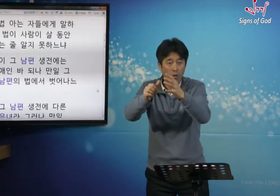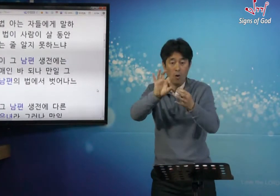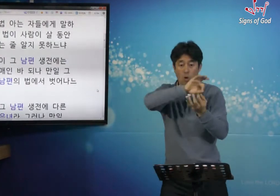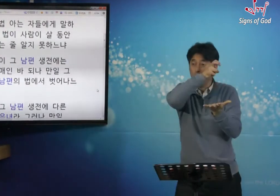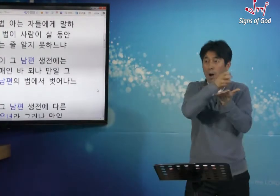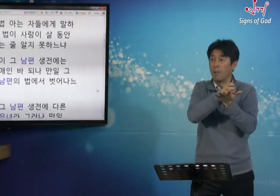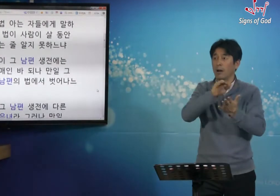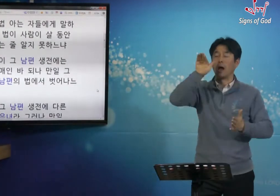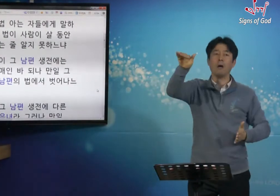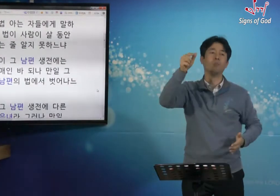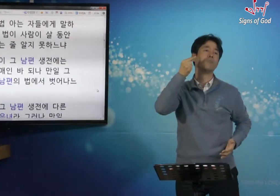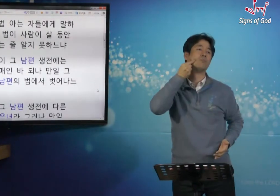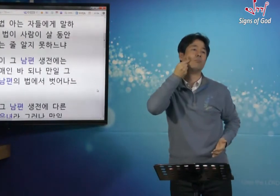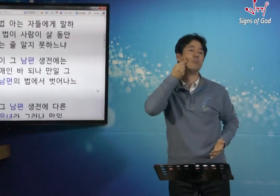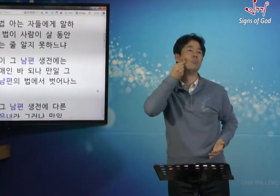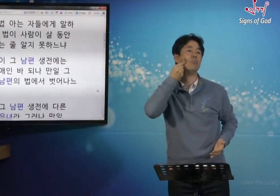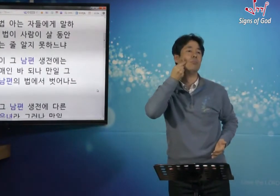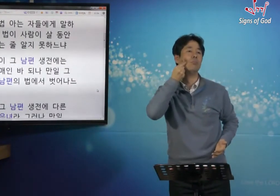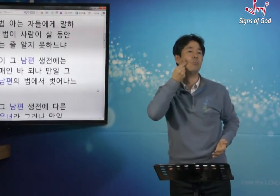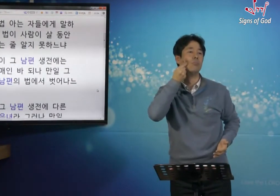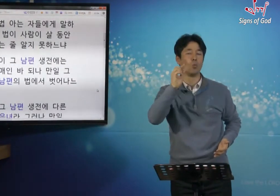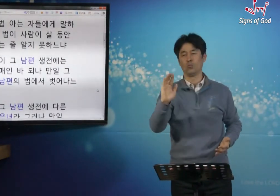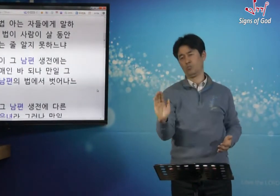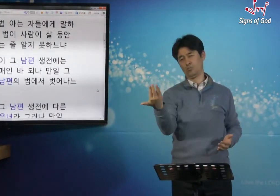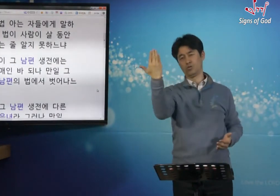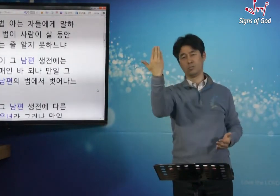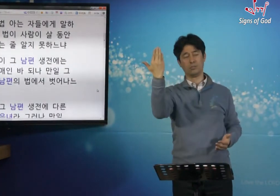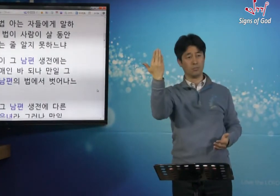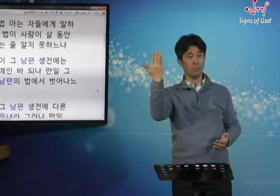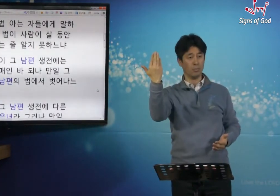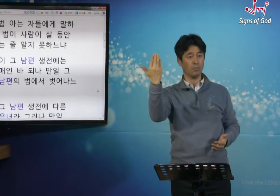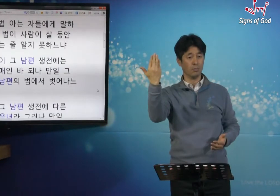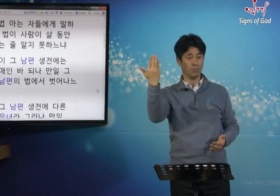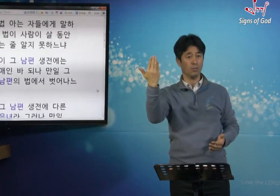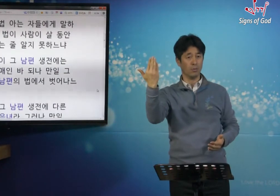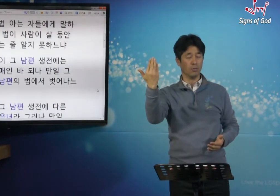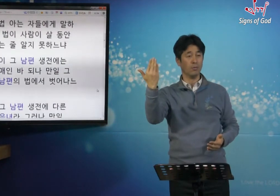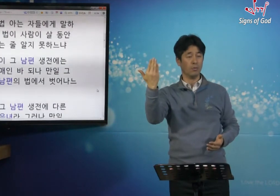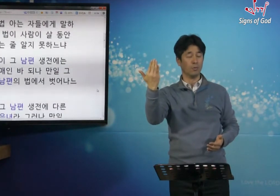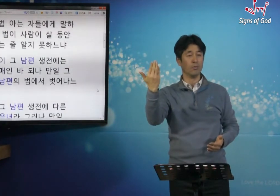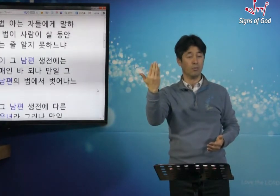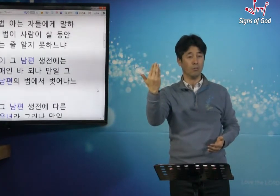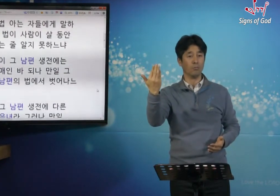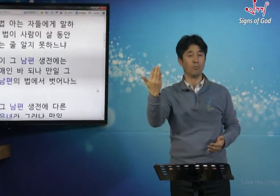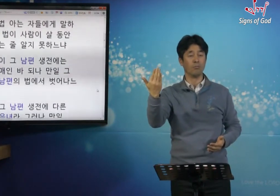얻었고, 이제 감히 그 율법이 그 하나님의 나라에 사는 우리에게